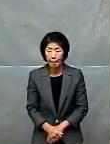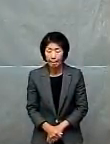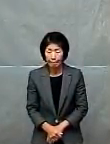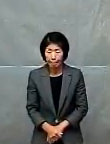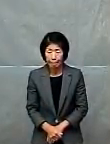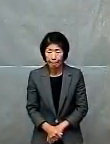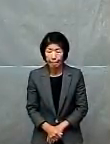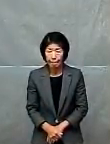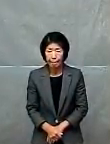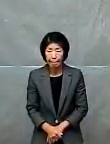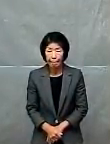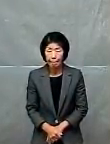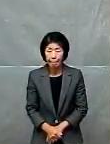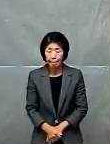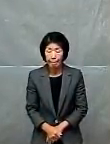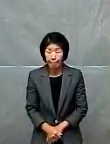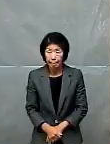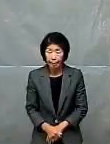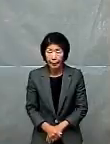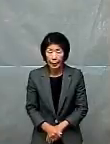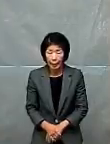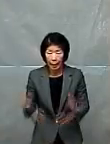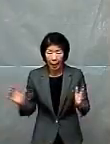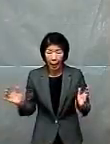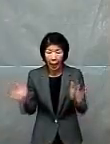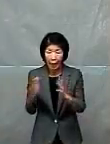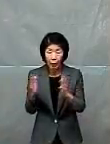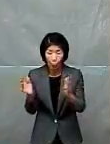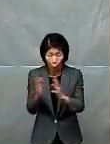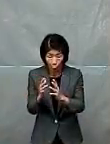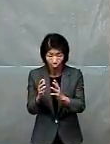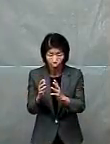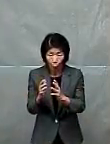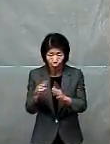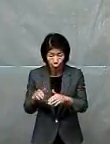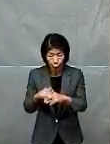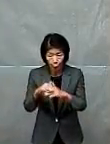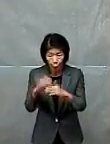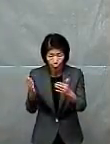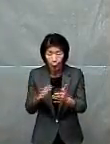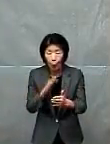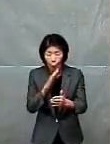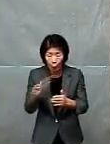その会合の前段階で